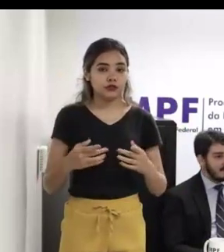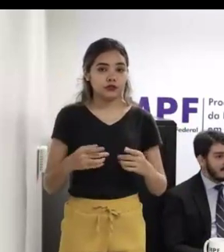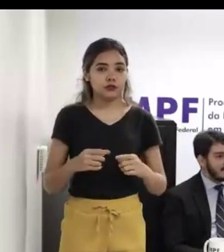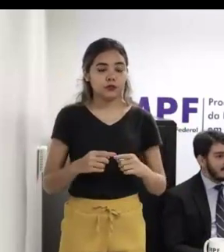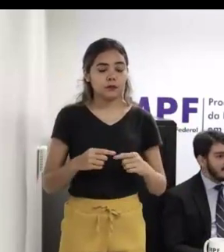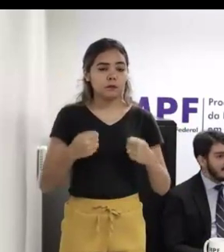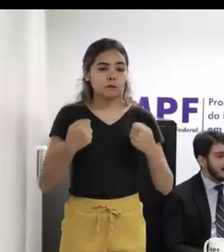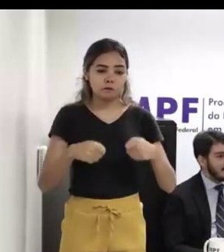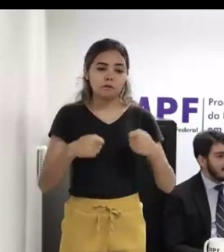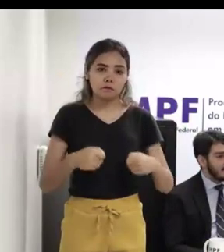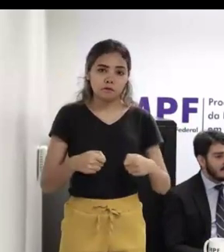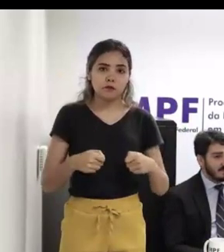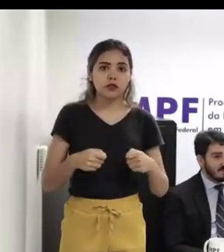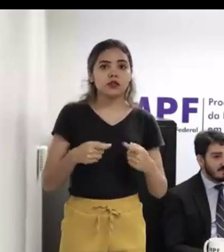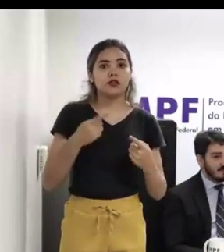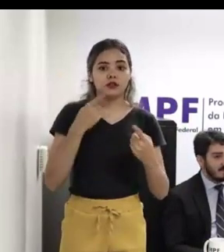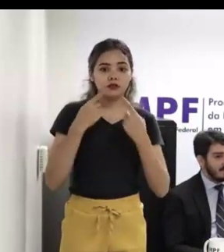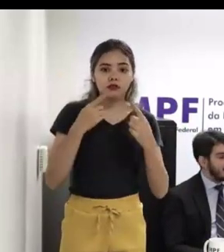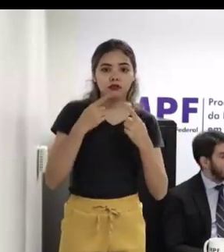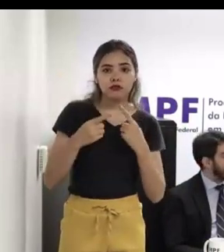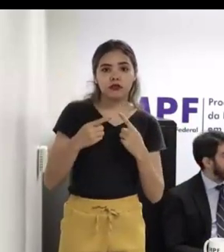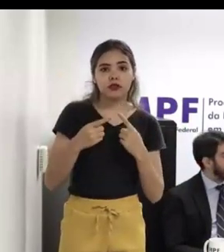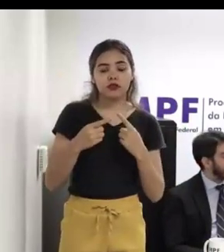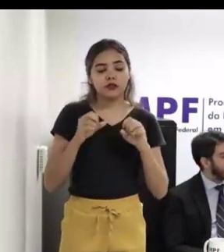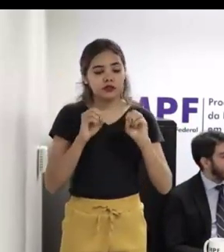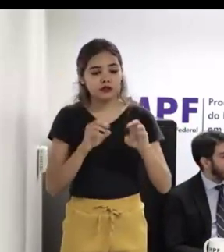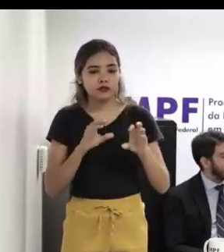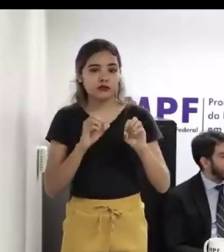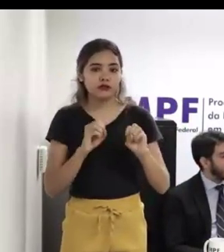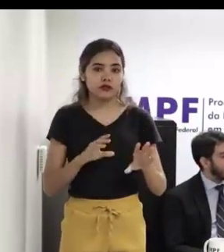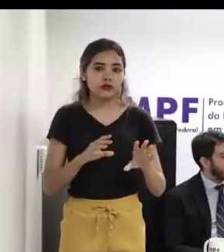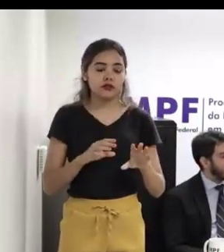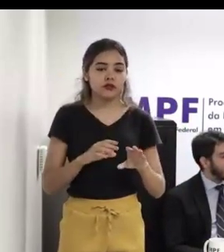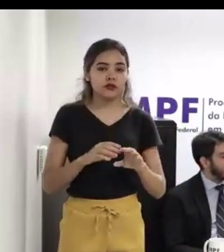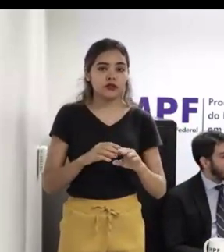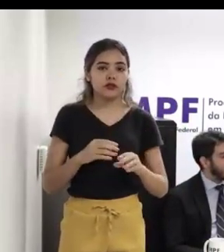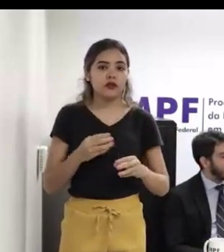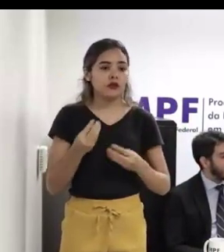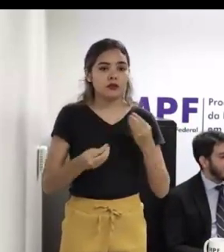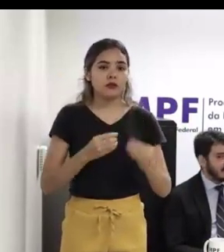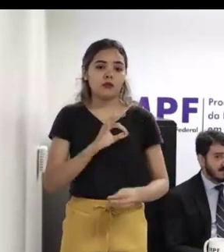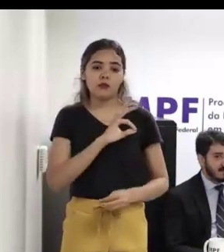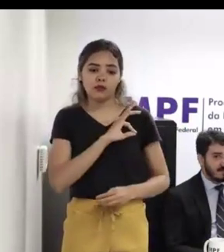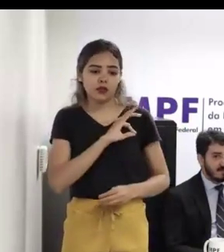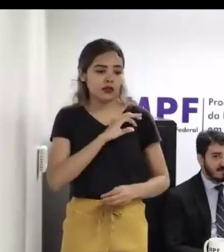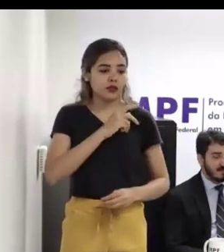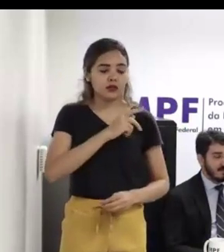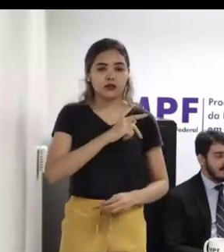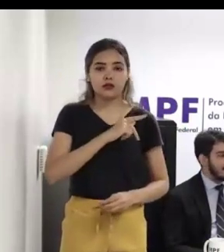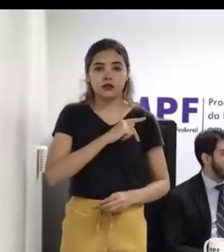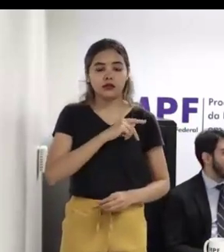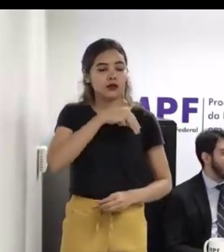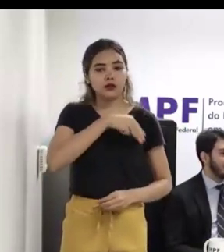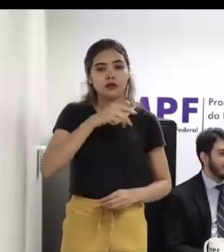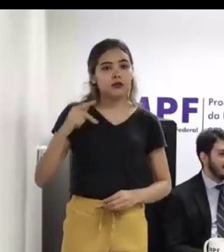pauta de da discussão de como os órgãos públicos como o Ministério Público como as polícias vão atuar frente a